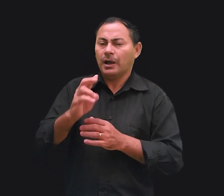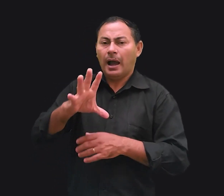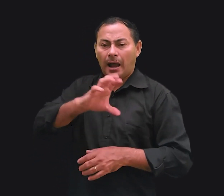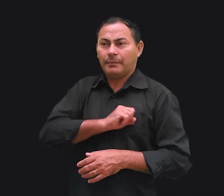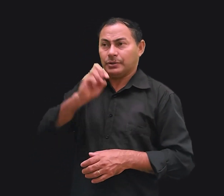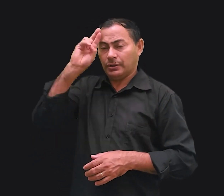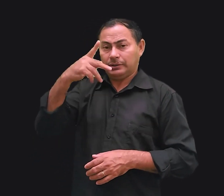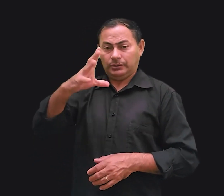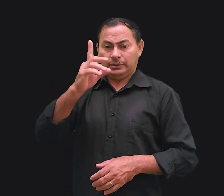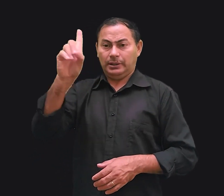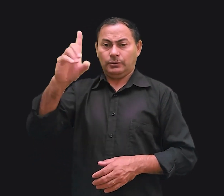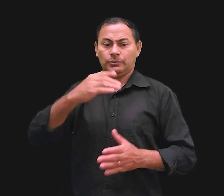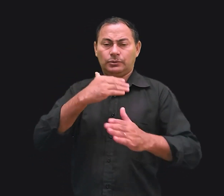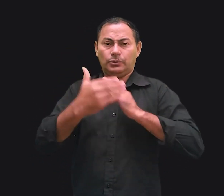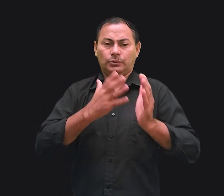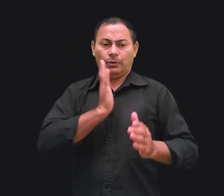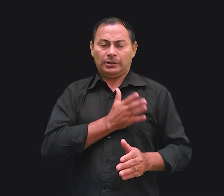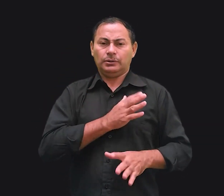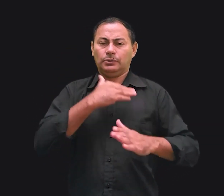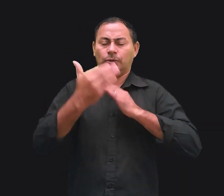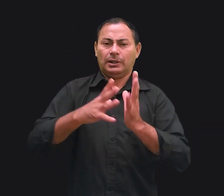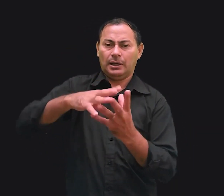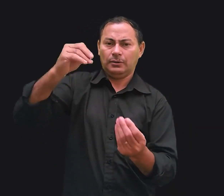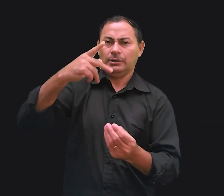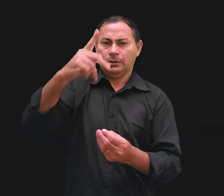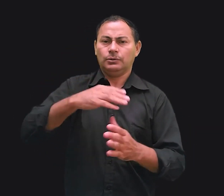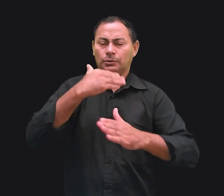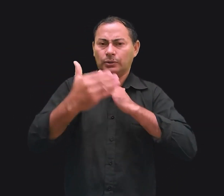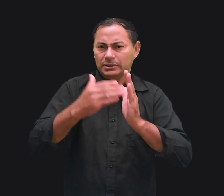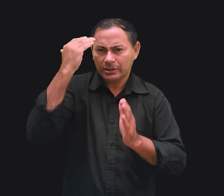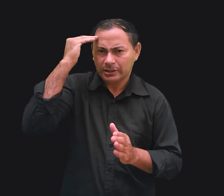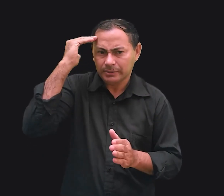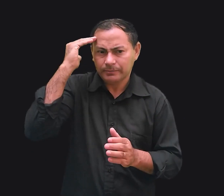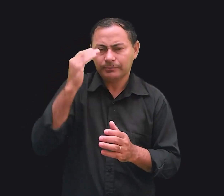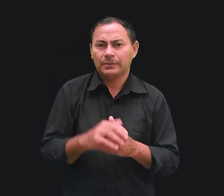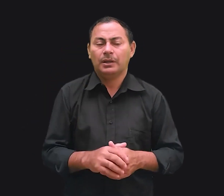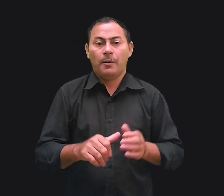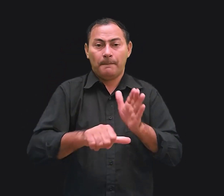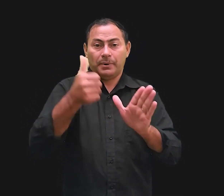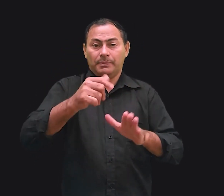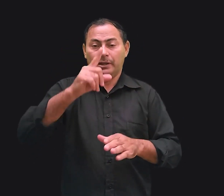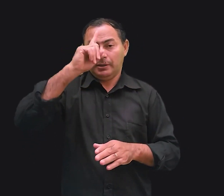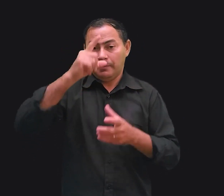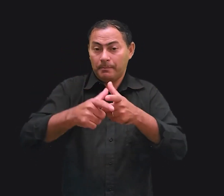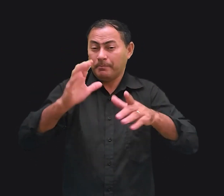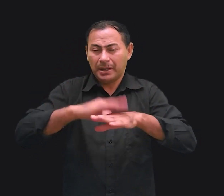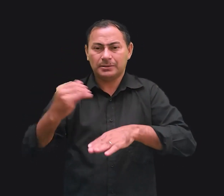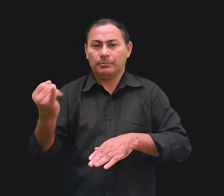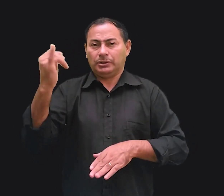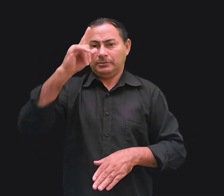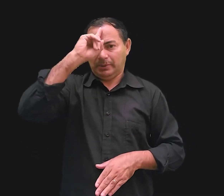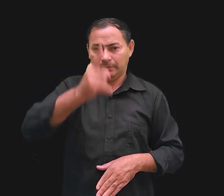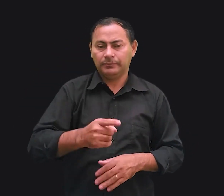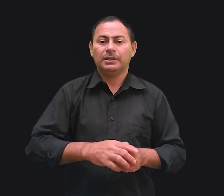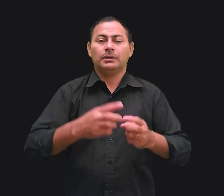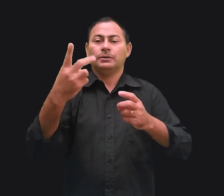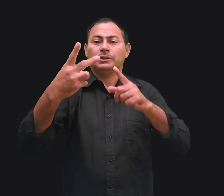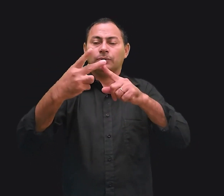Senhor, o seu Deus, de todo o coração, de toda a sua alma e de todo o seu entendimento. Esse é o primeiro e maior mandamento. E o